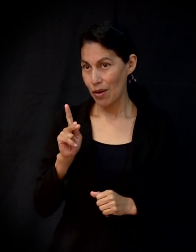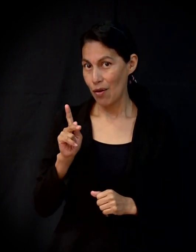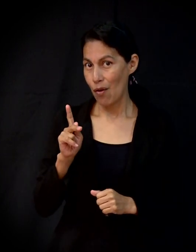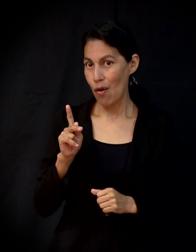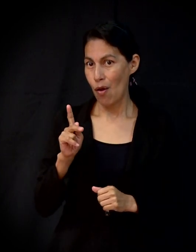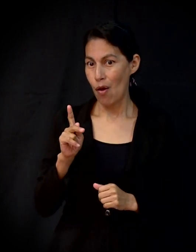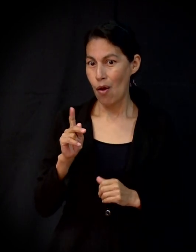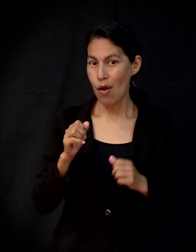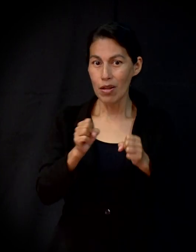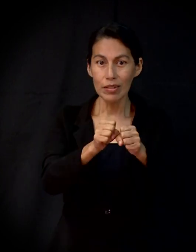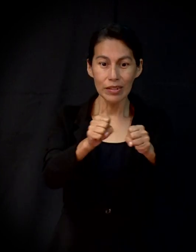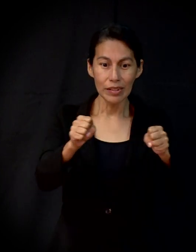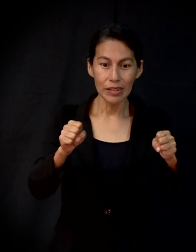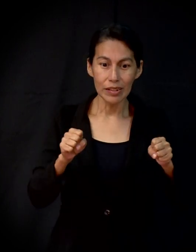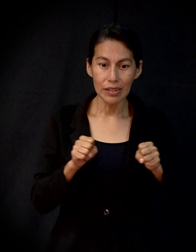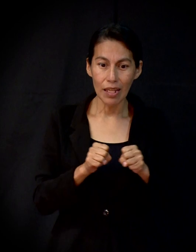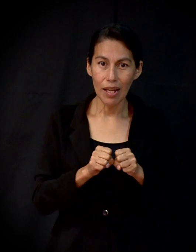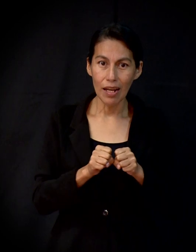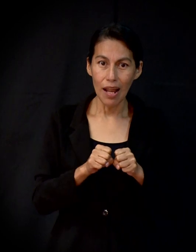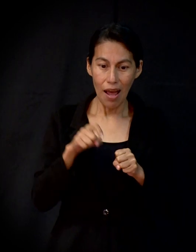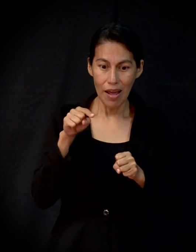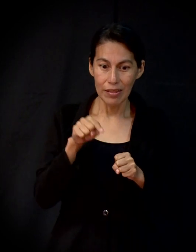Pero cuando llegamos a la sala,